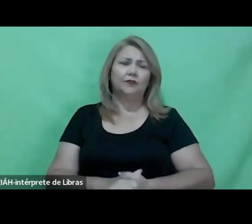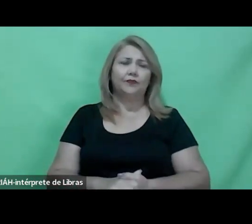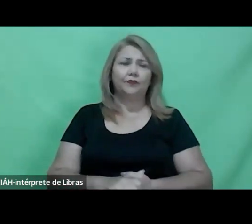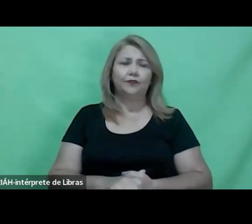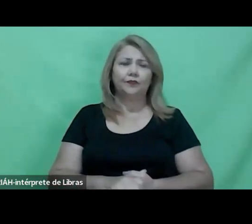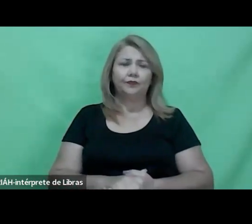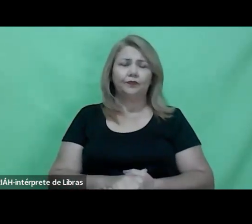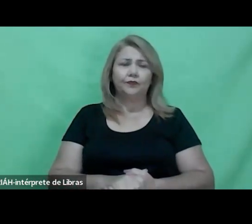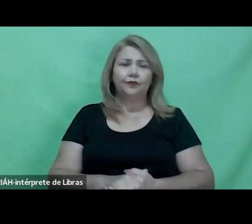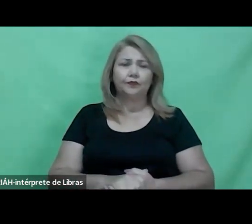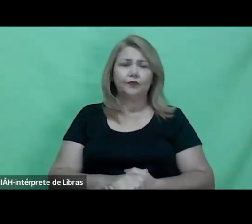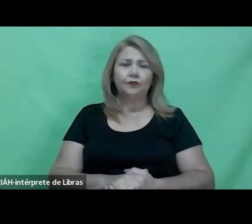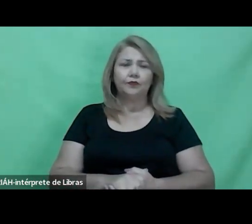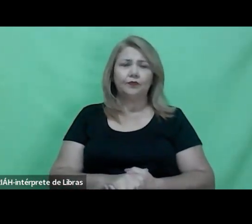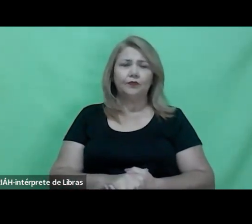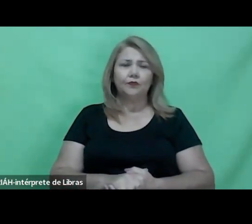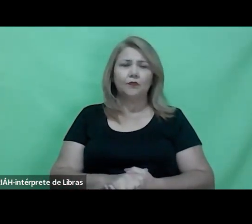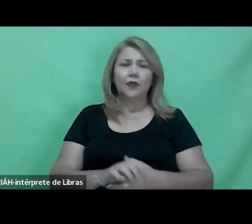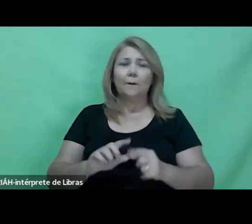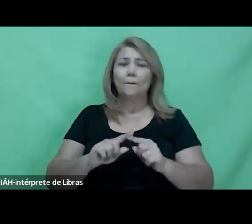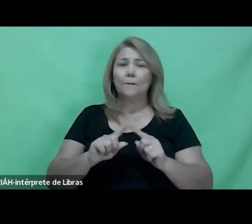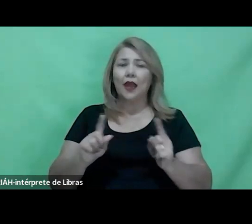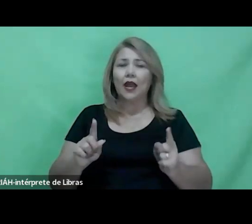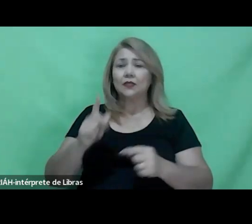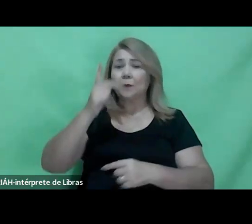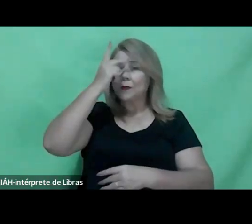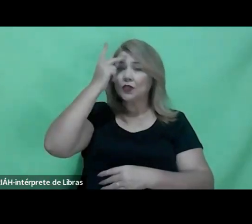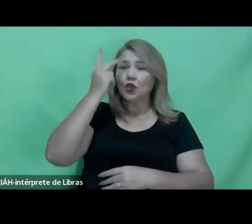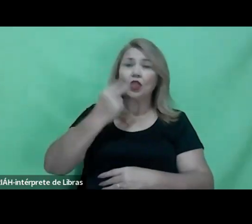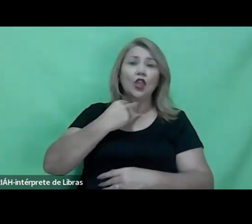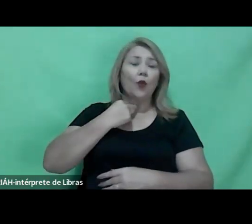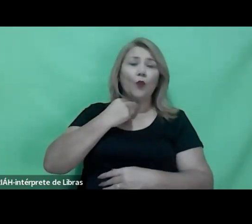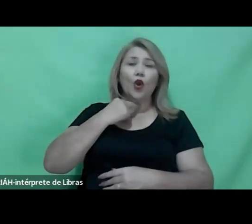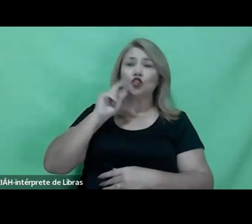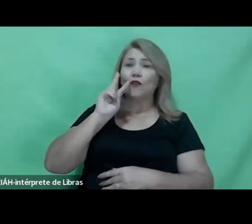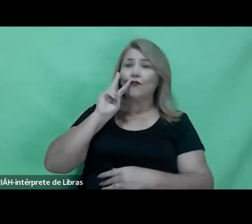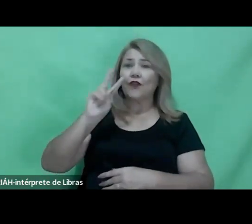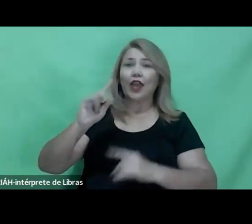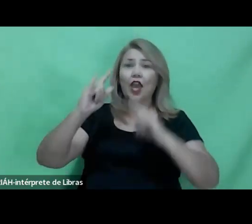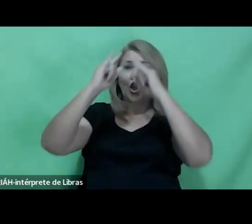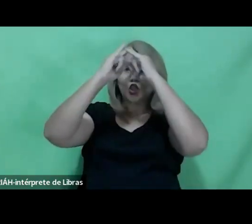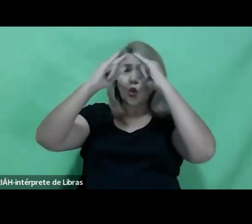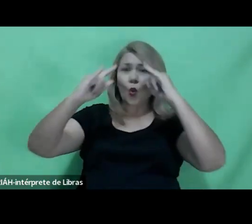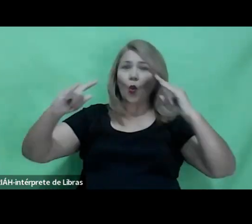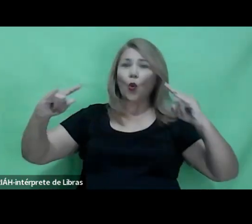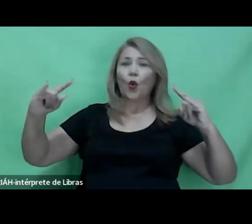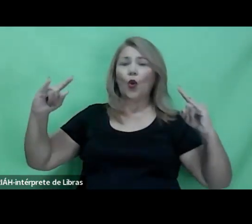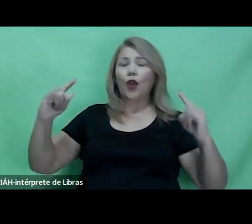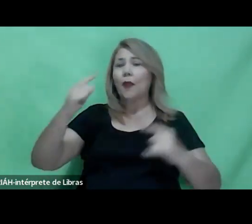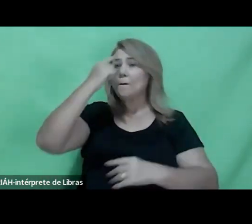pero para alguien que no puede la torre Eh puede hacerse una imagen